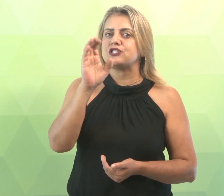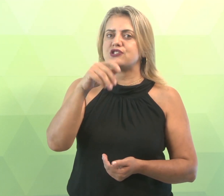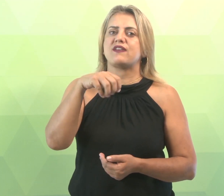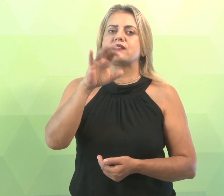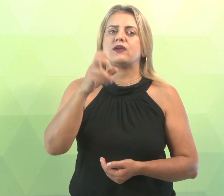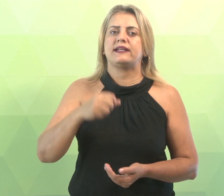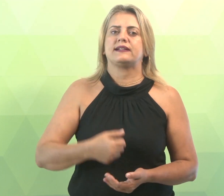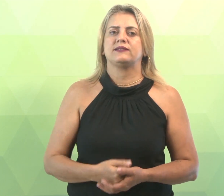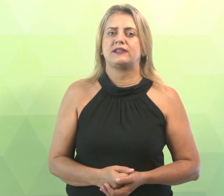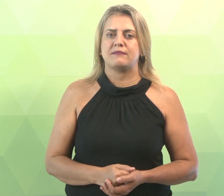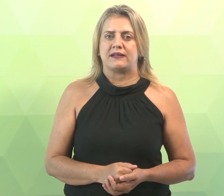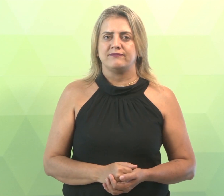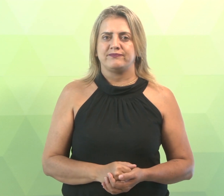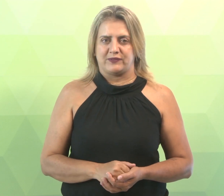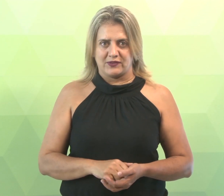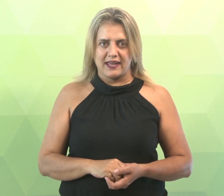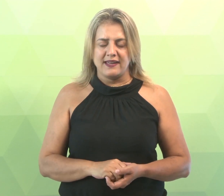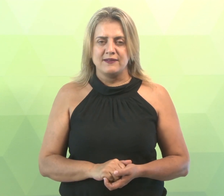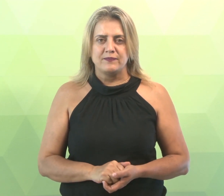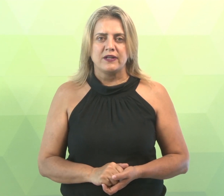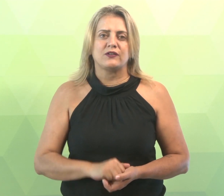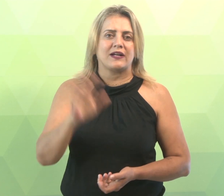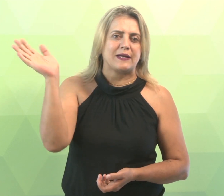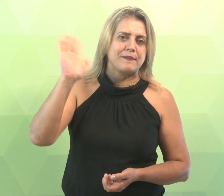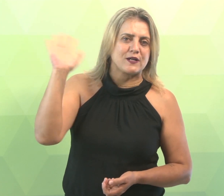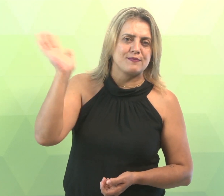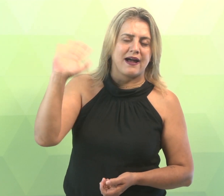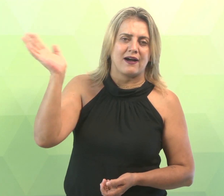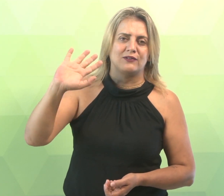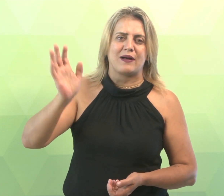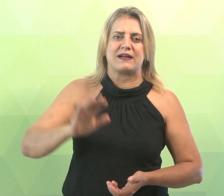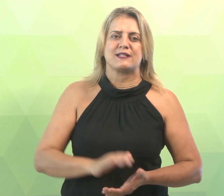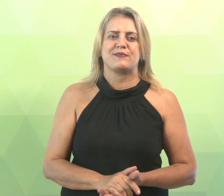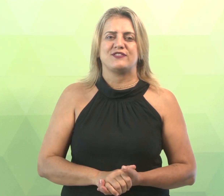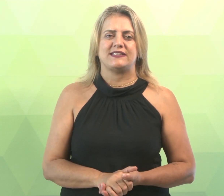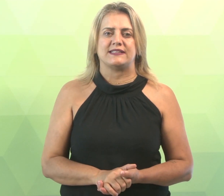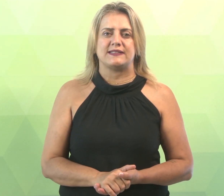gente estiver soletrando também, ok? Então, até a próxima aula. Um abraço para vocês.